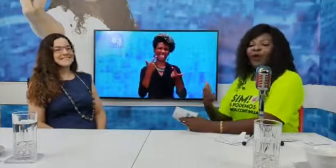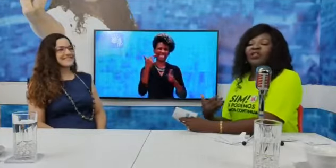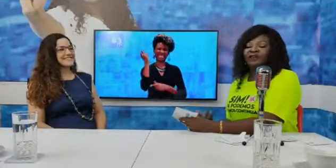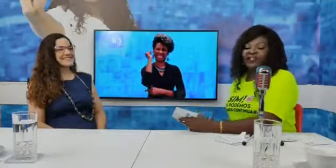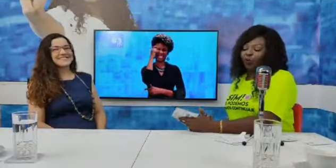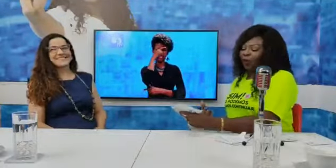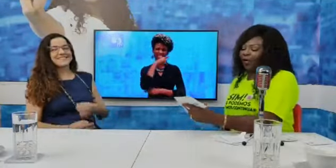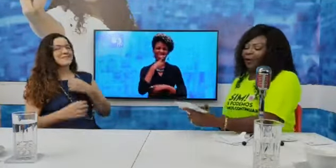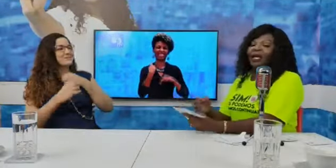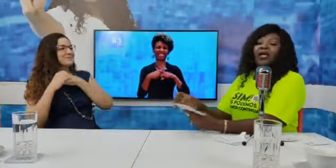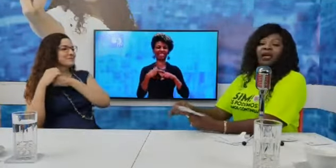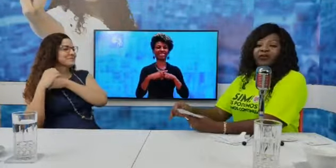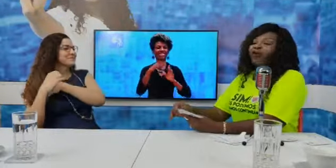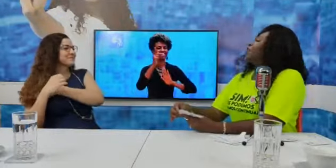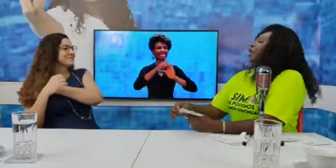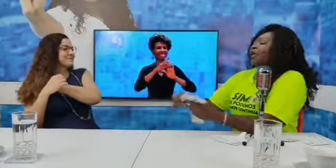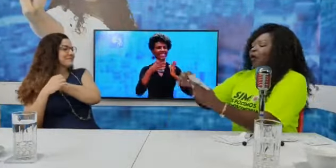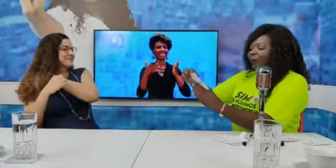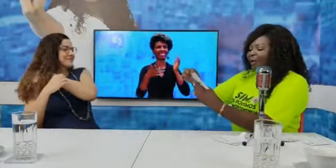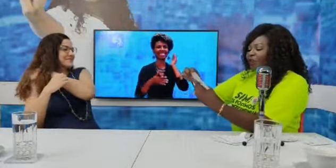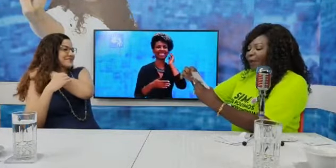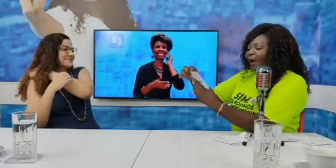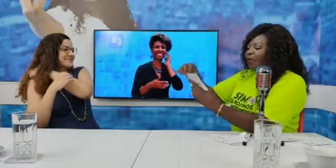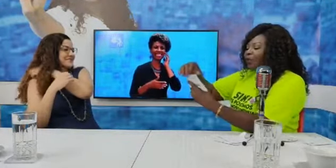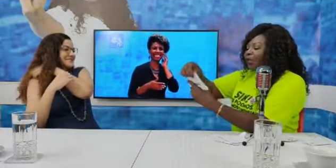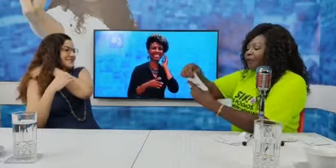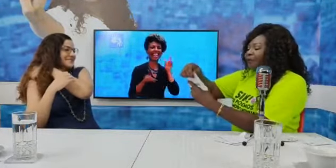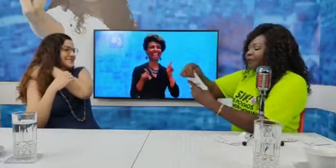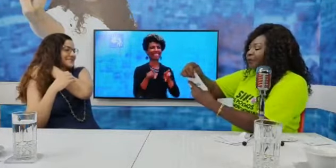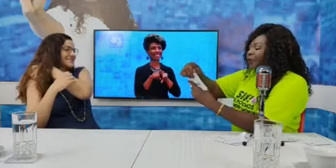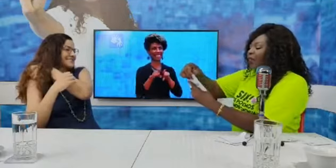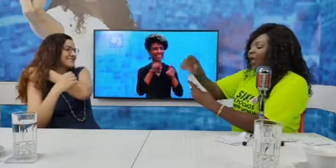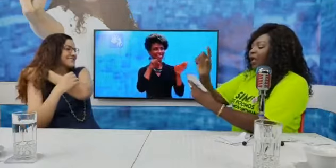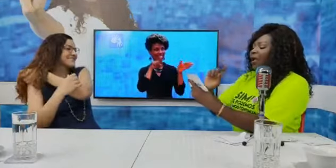Para poder fazer o programa. E vou fazer aqui agora mais uma pergunta.